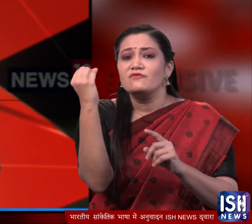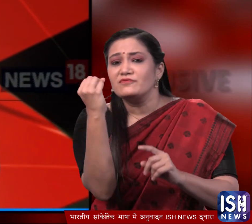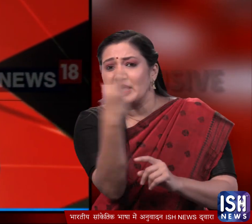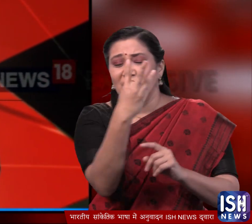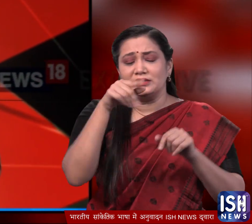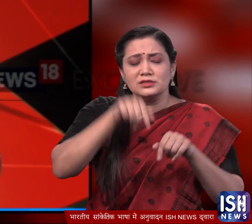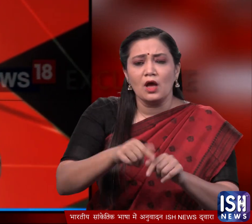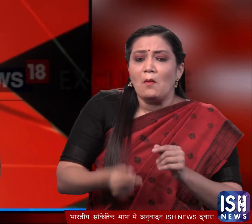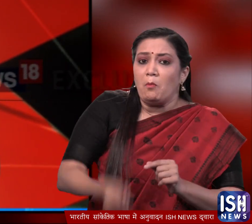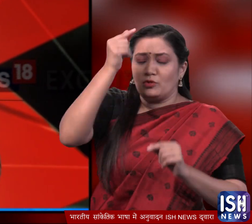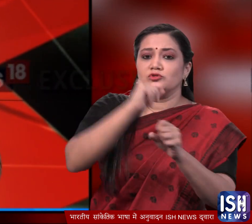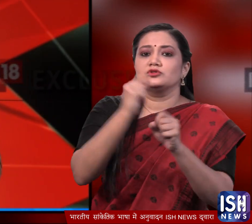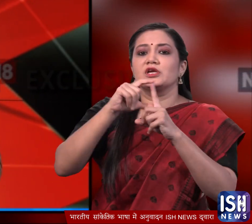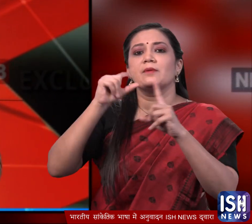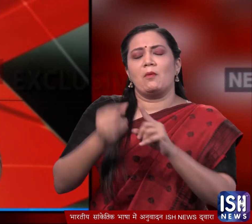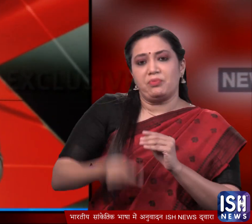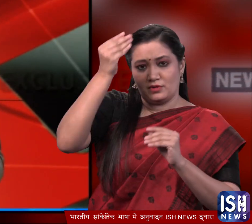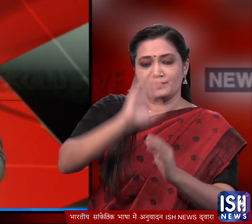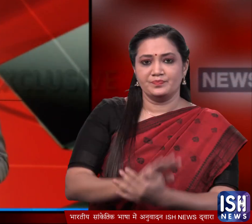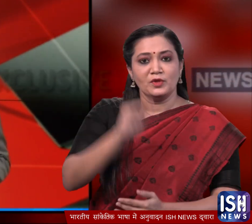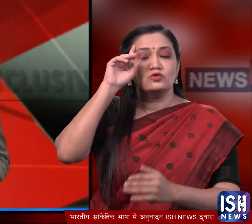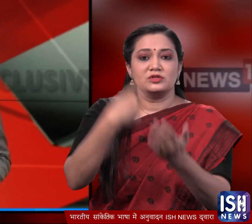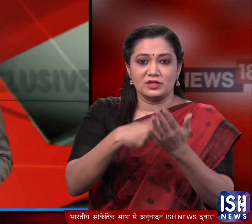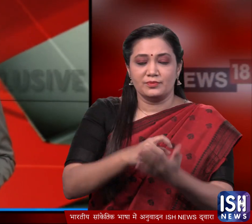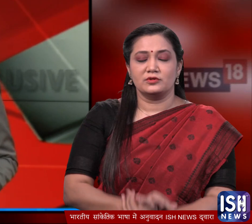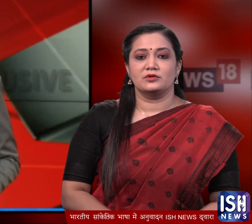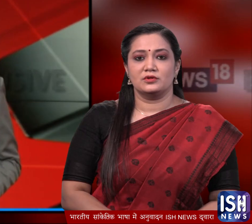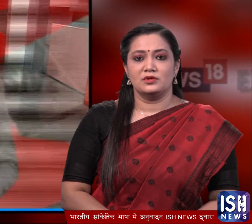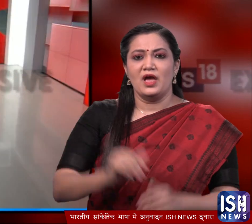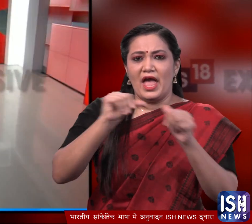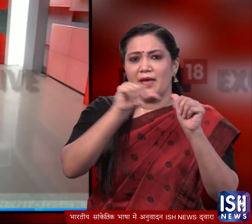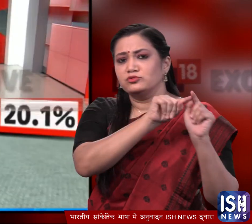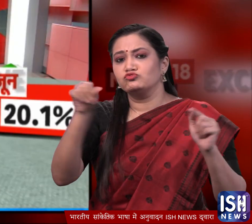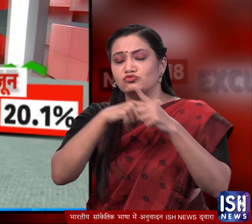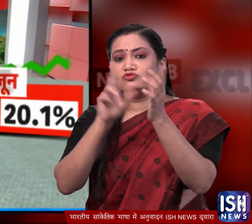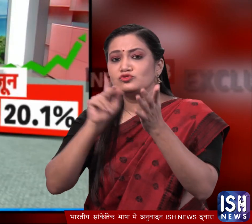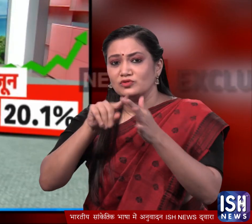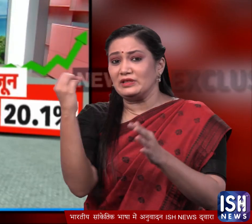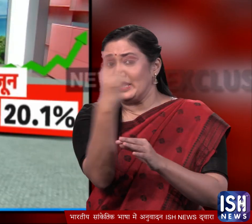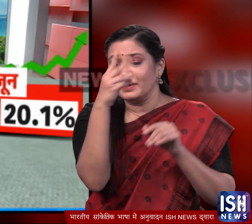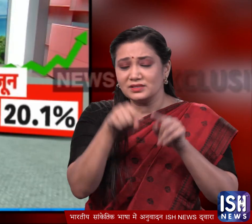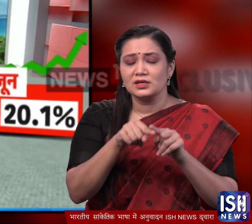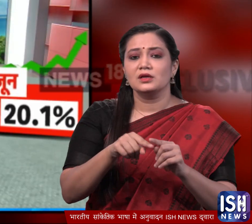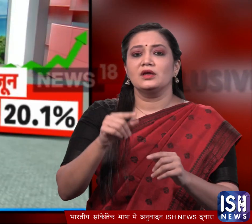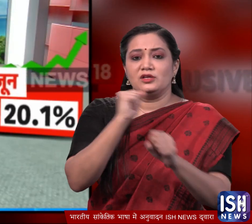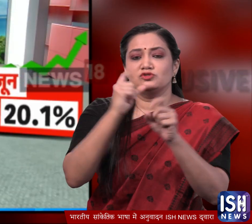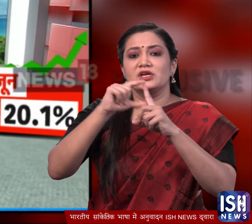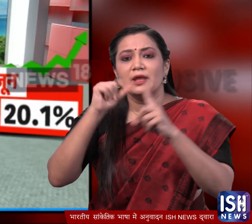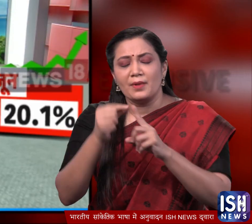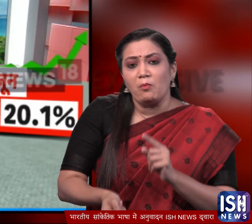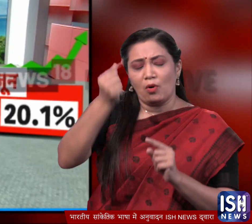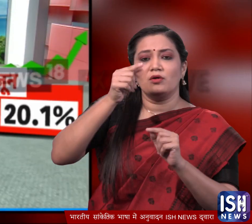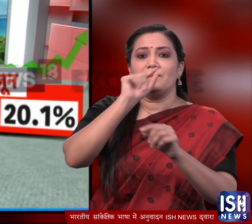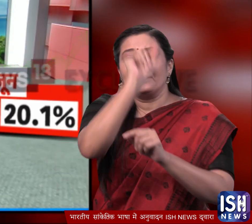जीडीपी बढ़ने की दर में बड़ा उछाल दर्ज किया गया। न्यूज़ 18 के अमिताभ सिन्हा की रिपोर्ट है कि अप्रैल से जून तक की तिमाही में देश की जीडीपी बढ़ने